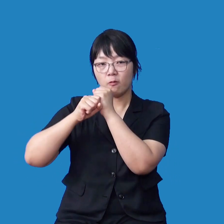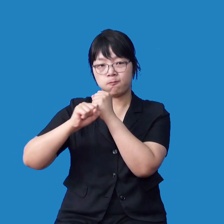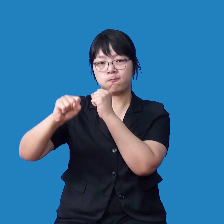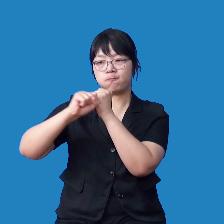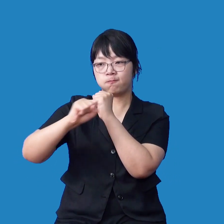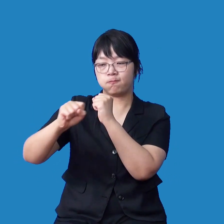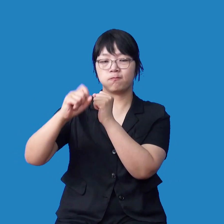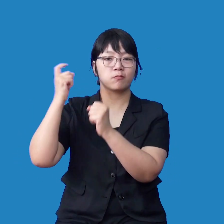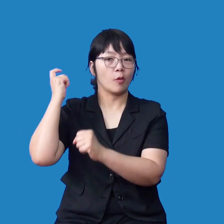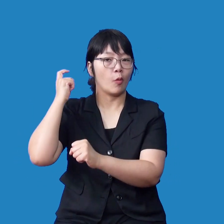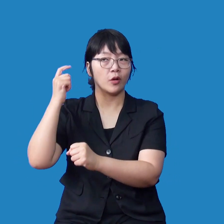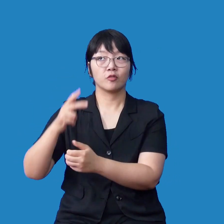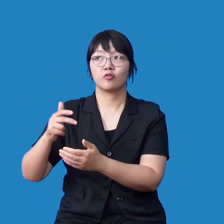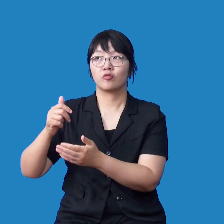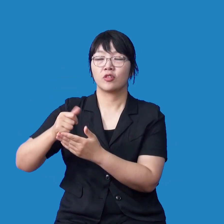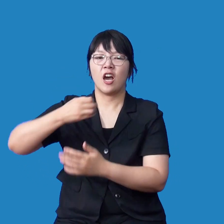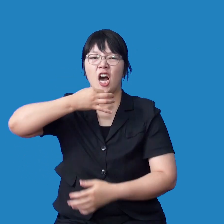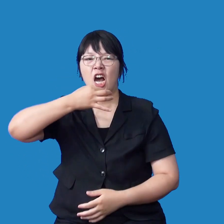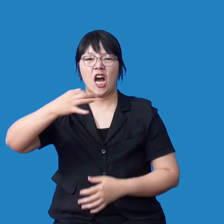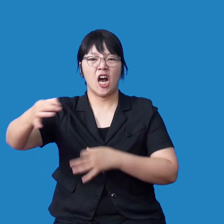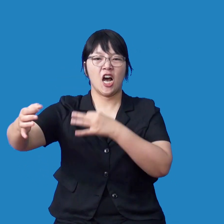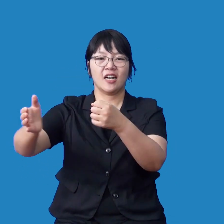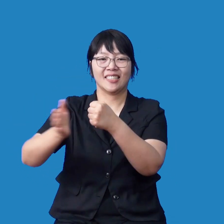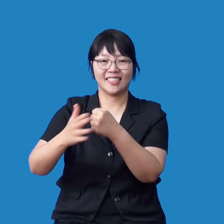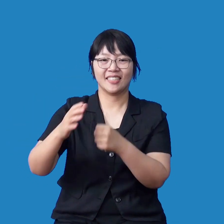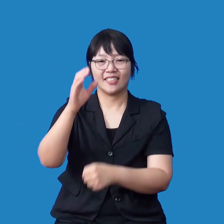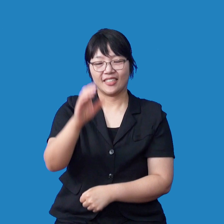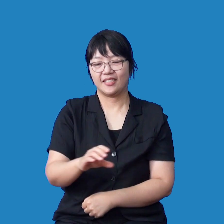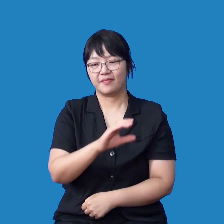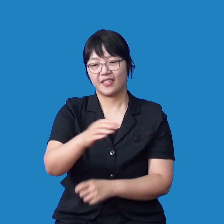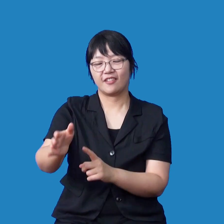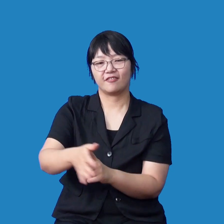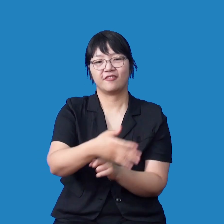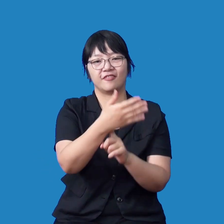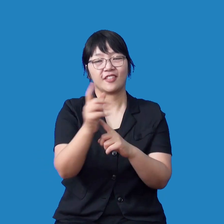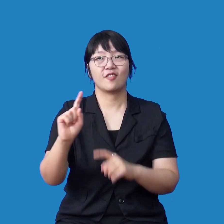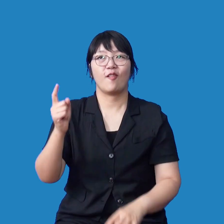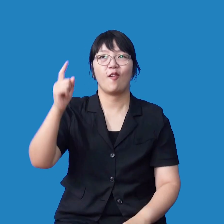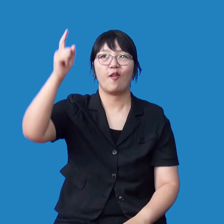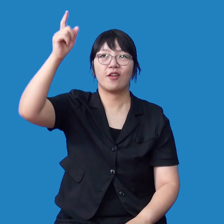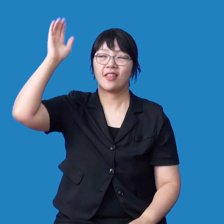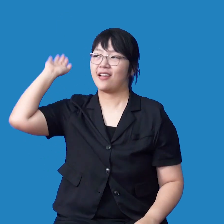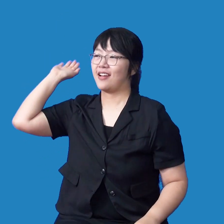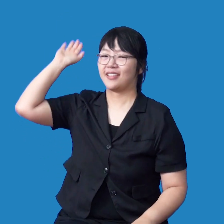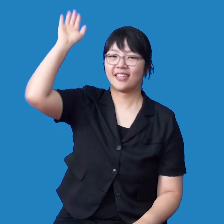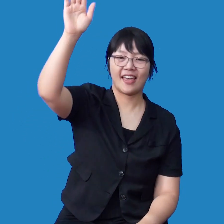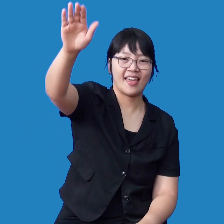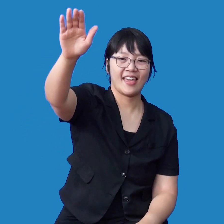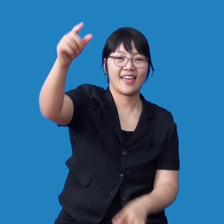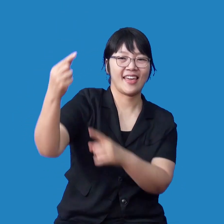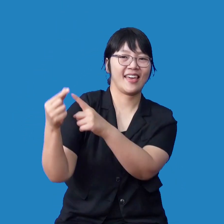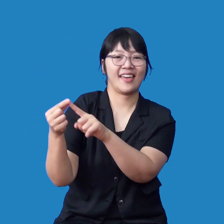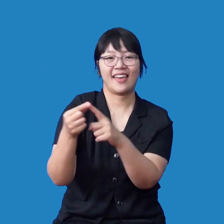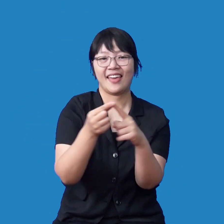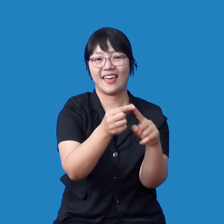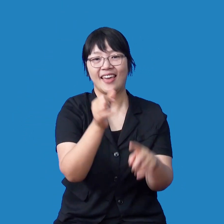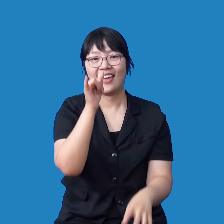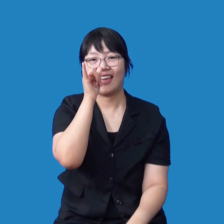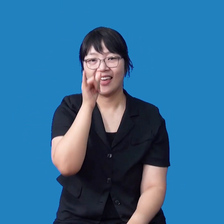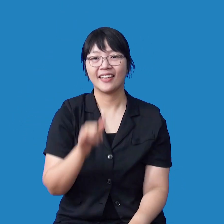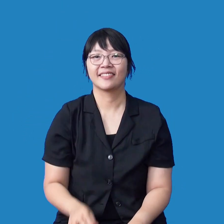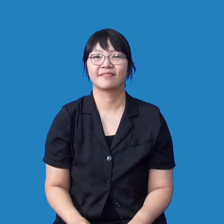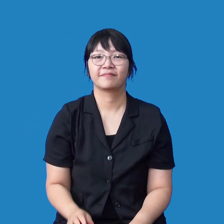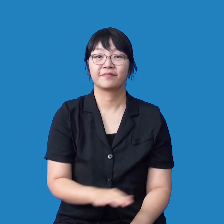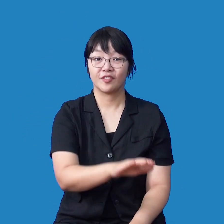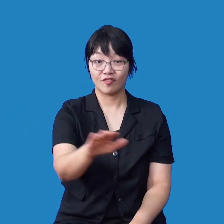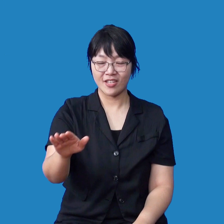주의 호령 났으니 십자가의 군기를 높이 들고 나가세 하지 않았습니까? 자,